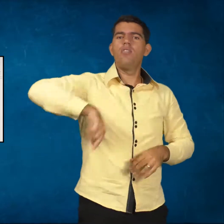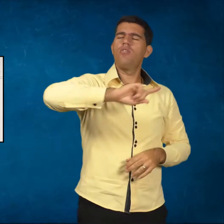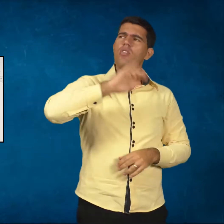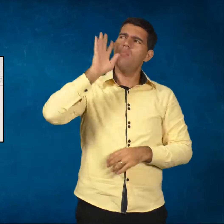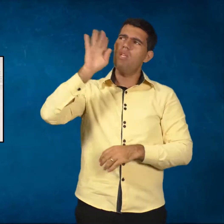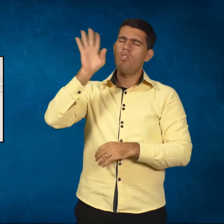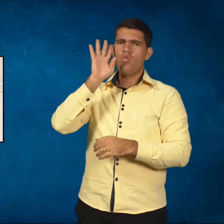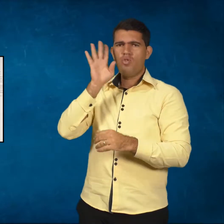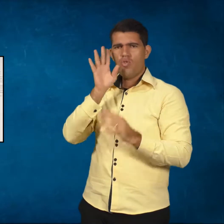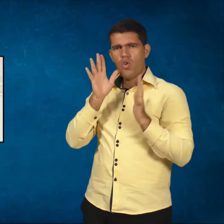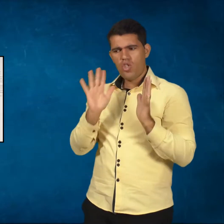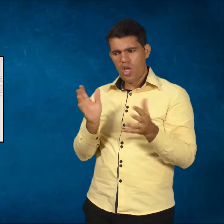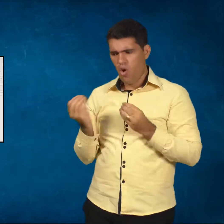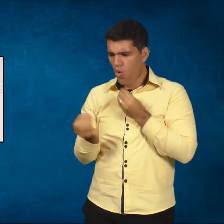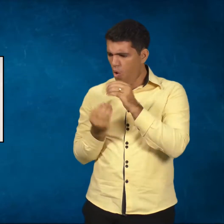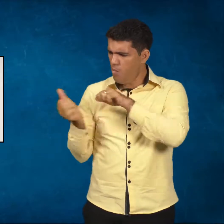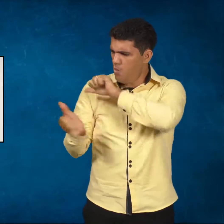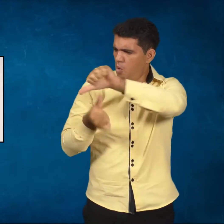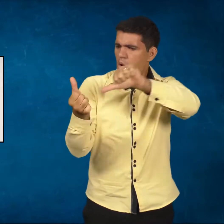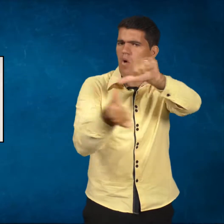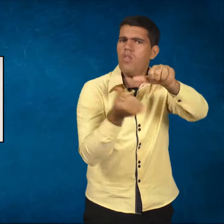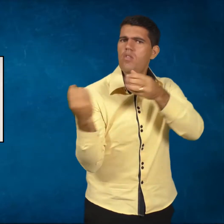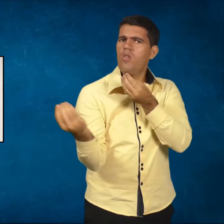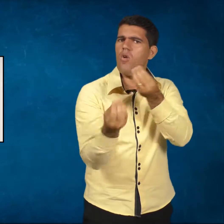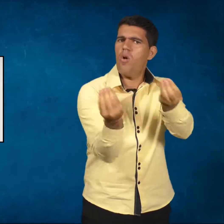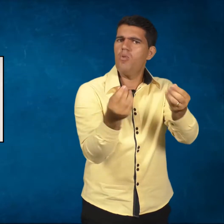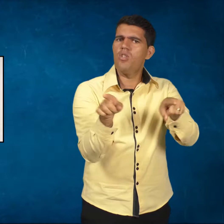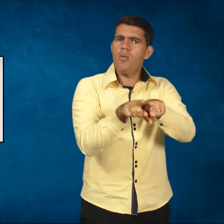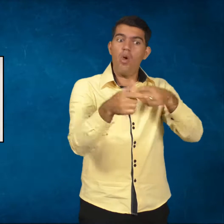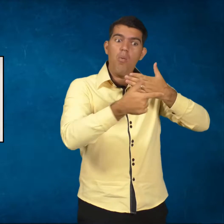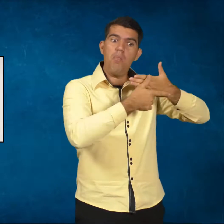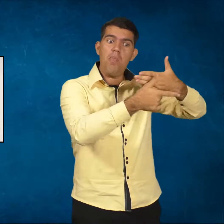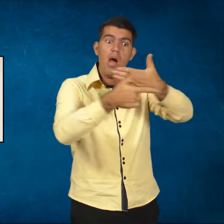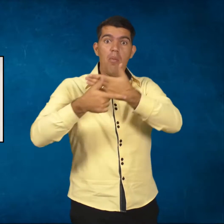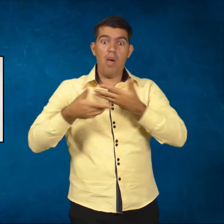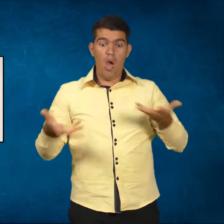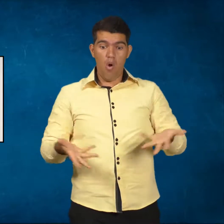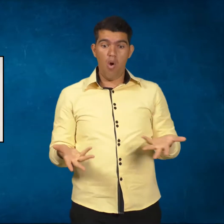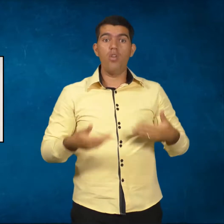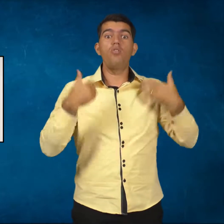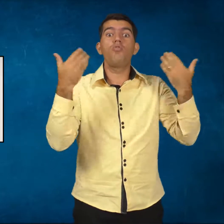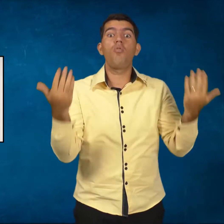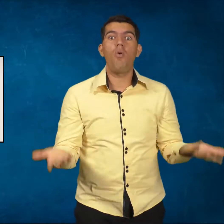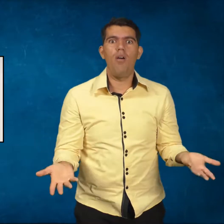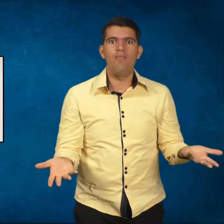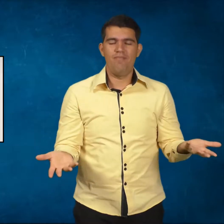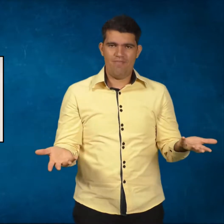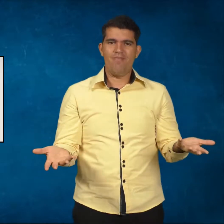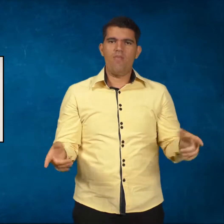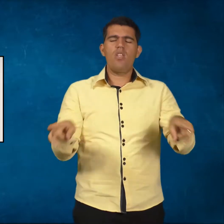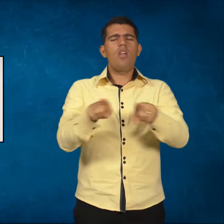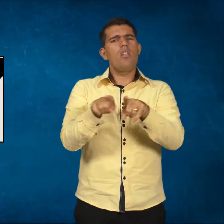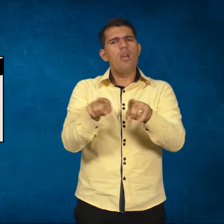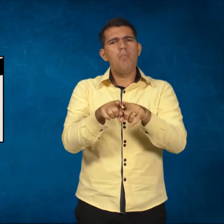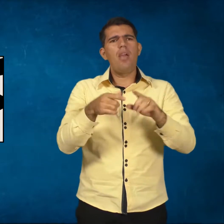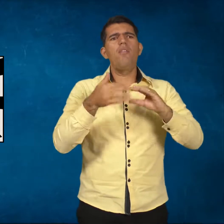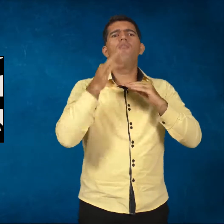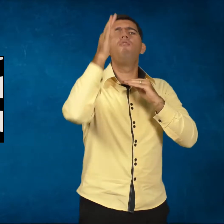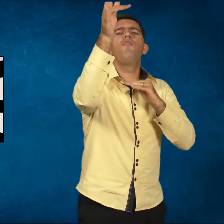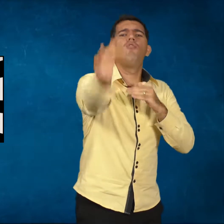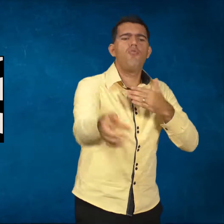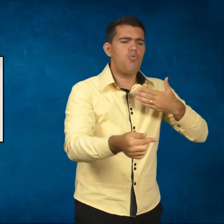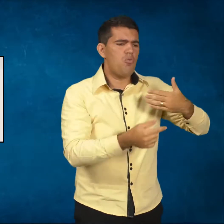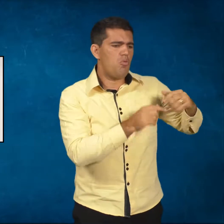um pouquinho como essas mudanças aconteceram? E que papel essas coisas assumiram hoje? E mais, o que serão delas daqui